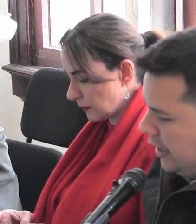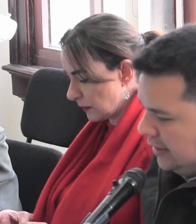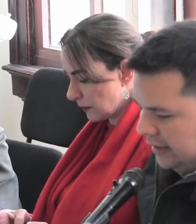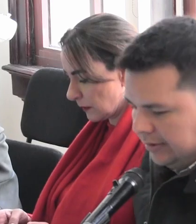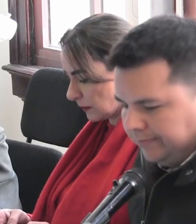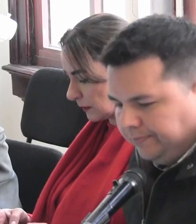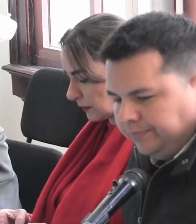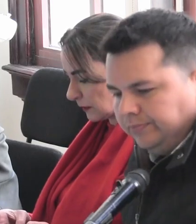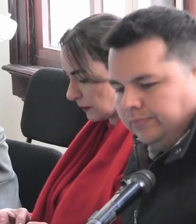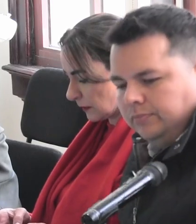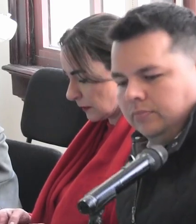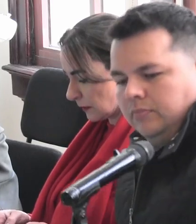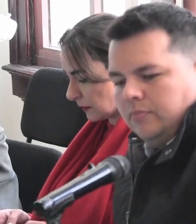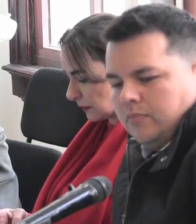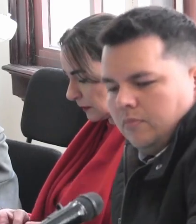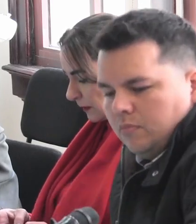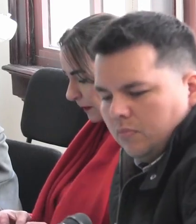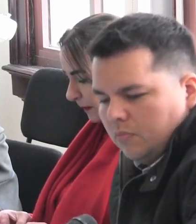es? Gracias.